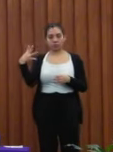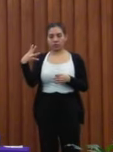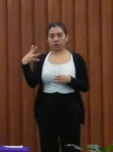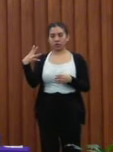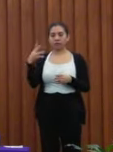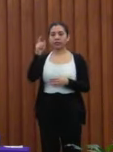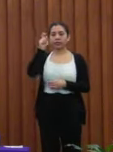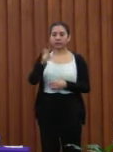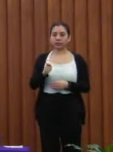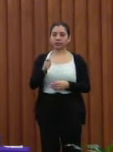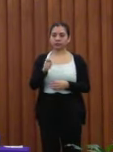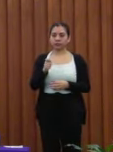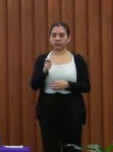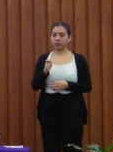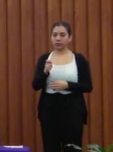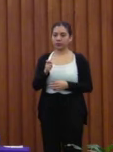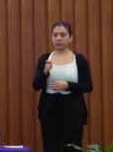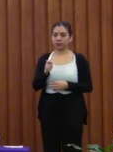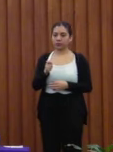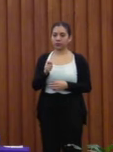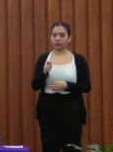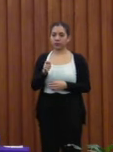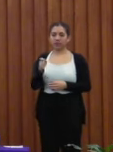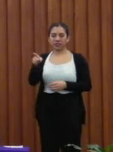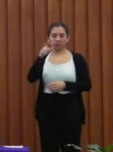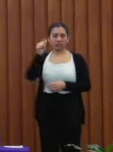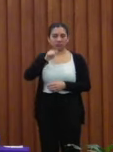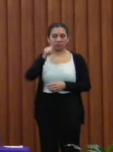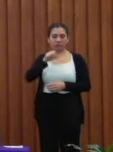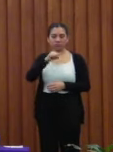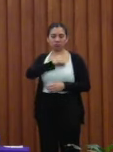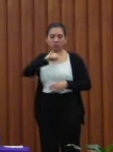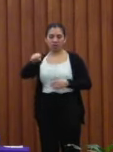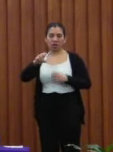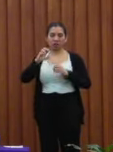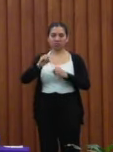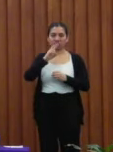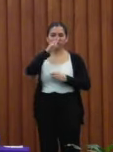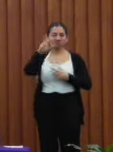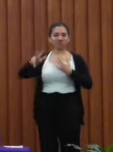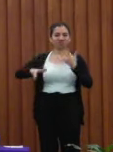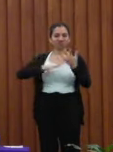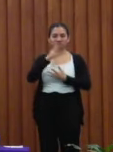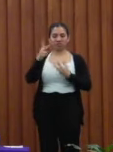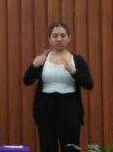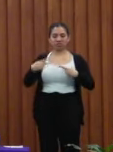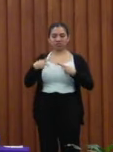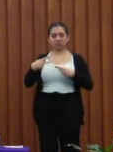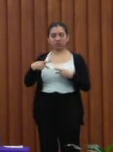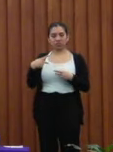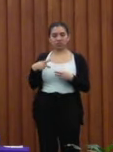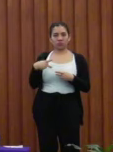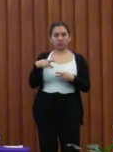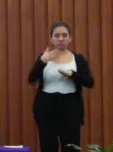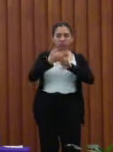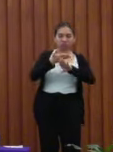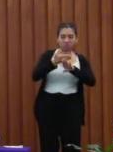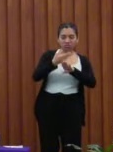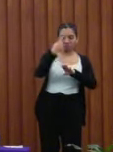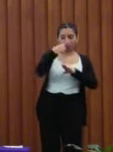el ensañamiento con el que se dan, ¿no? La hazaña que utilizan los victimarios para ultimarlas, ¿no?